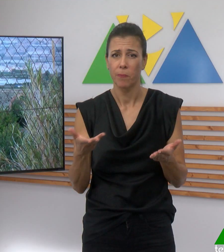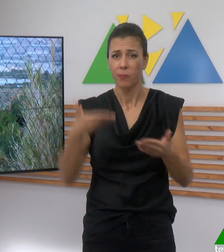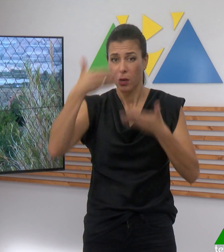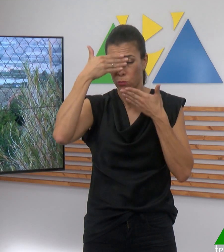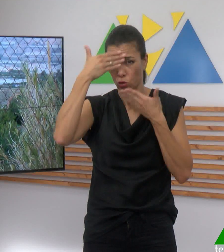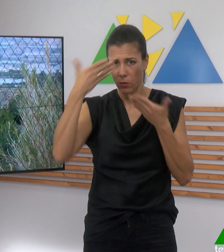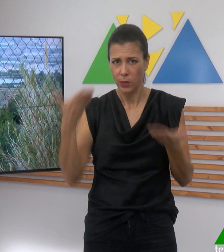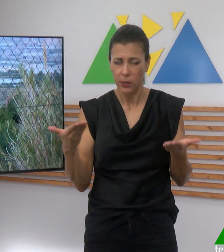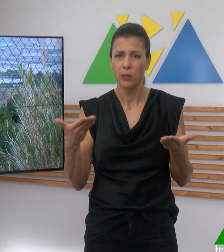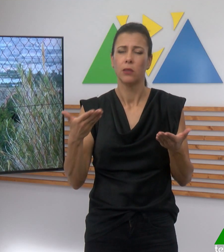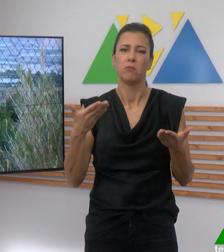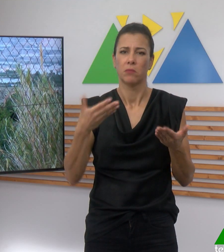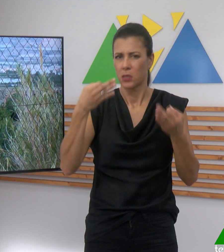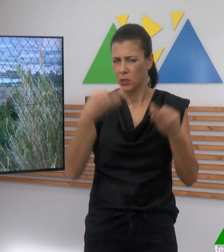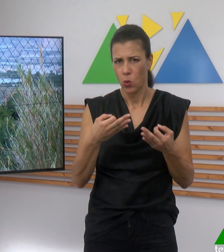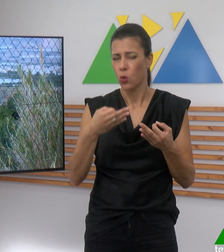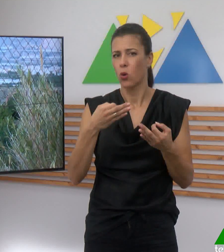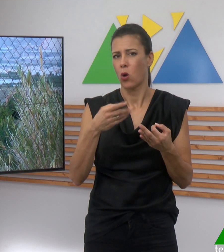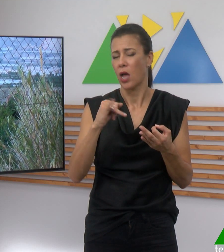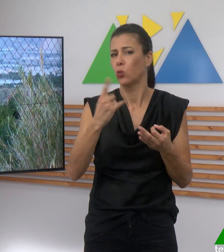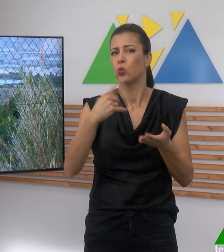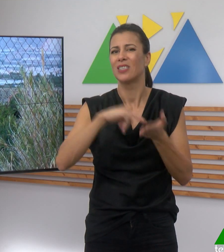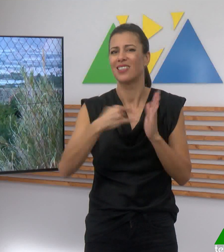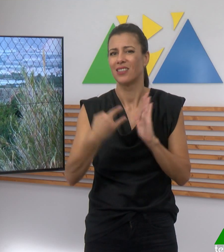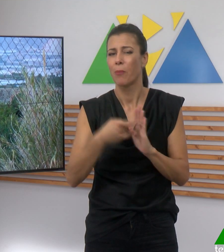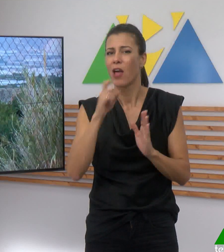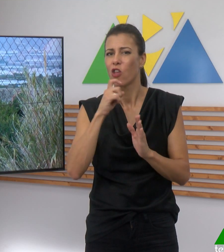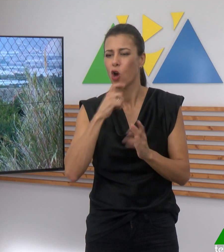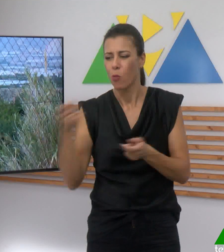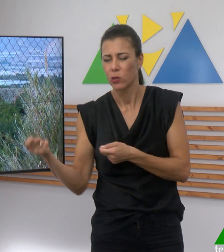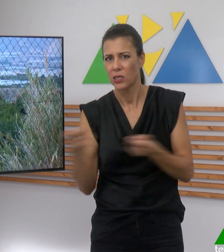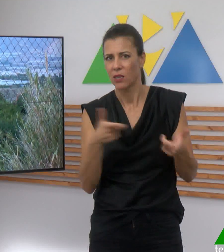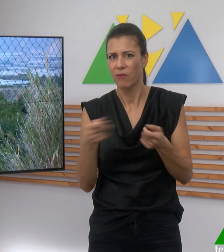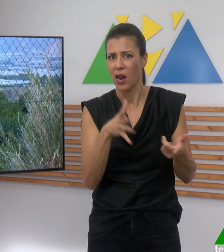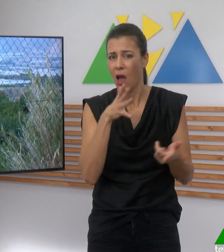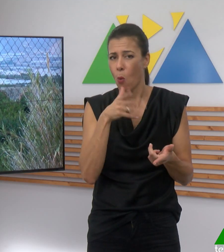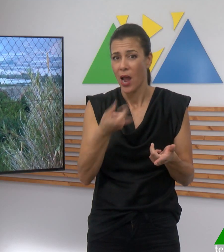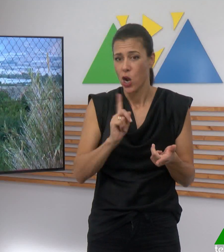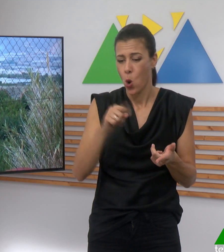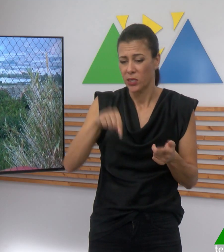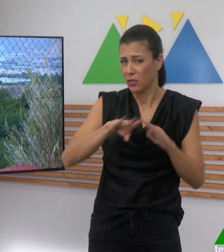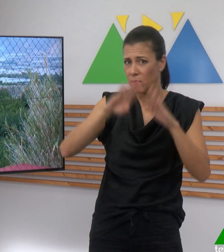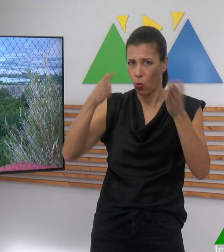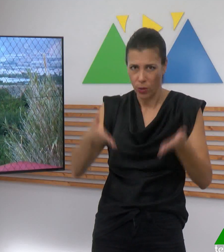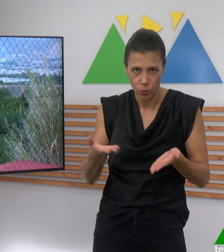tambén tendrían que tener un sistema de llevar agua al molino y a lo mejor no es este acueducto o existió otro acueducto